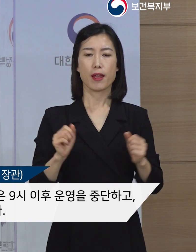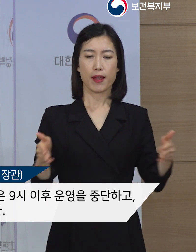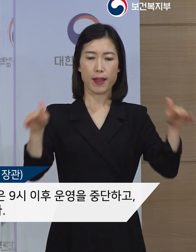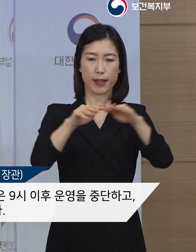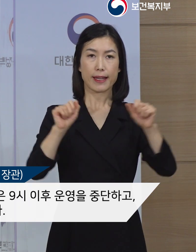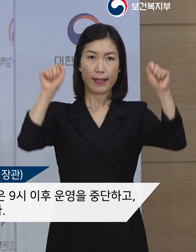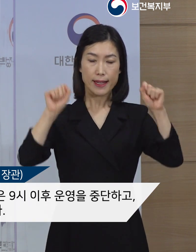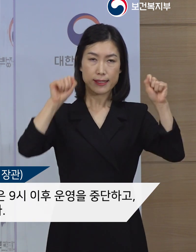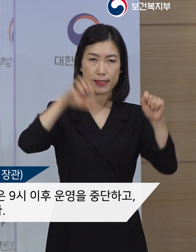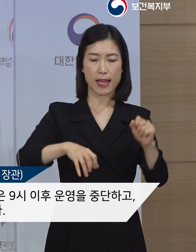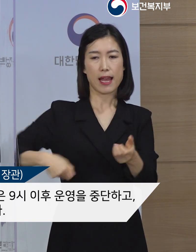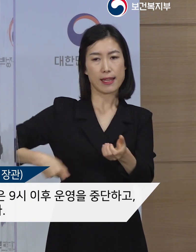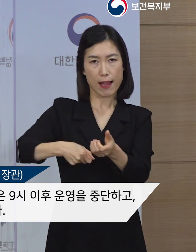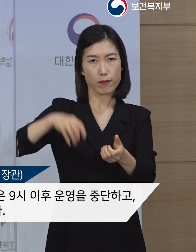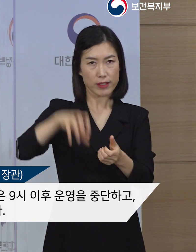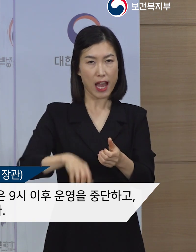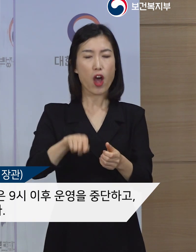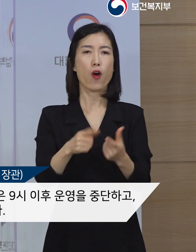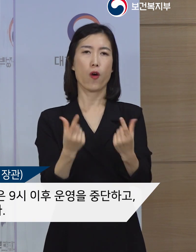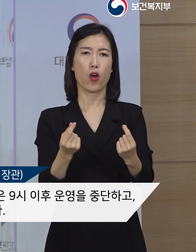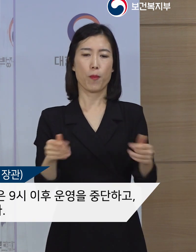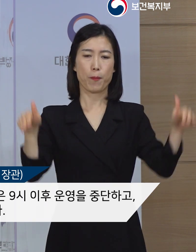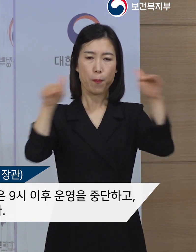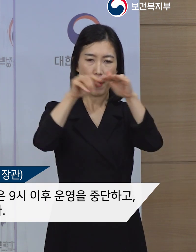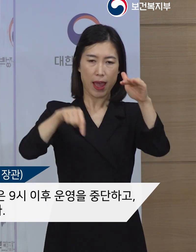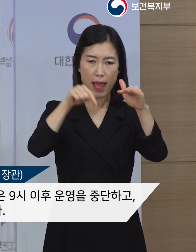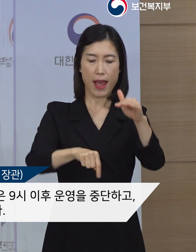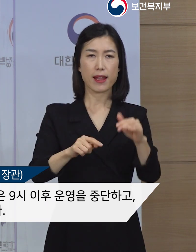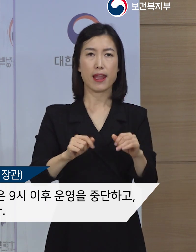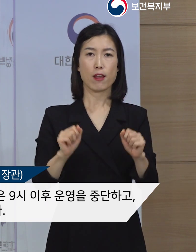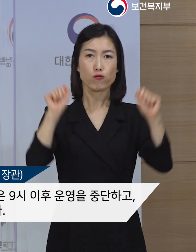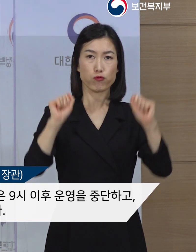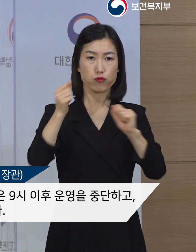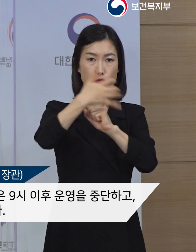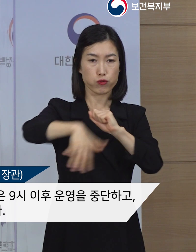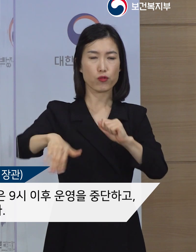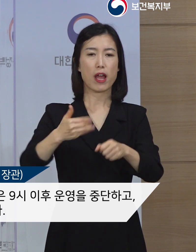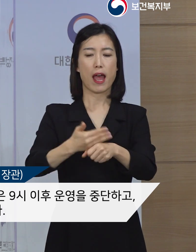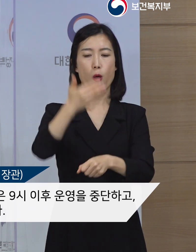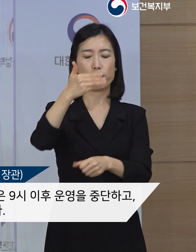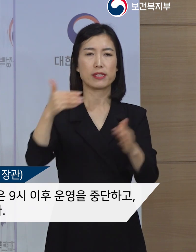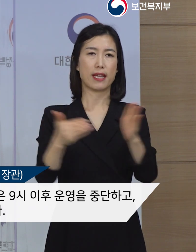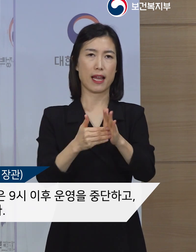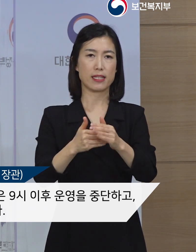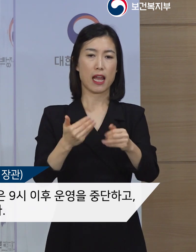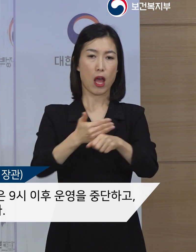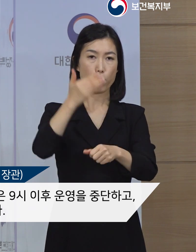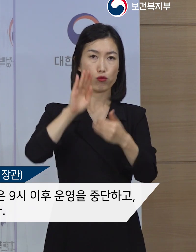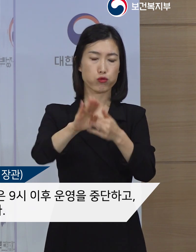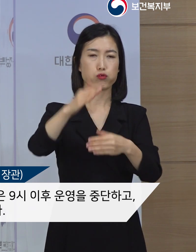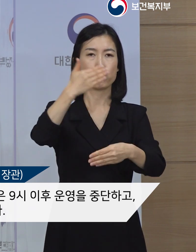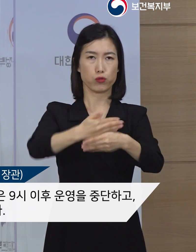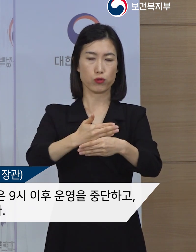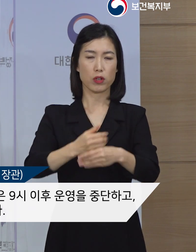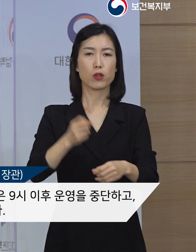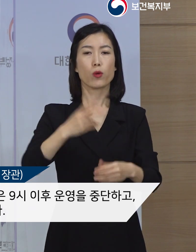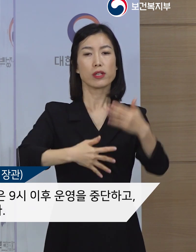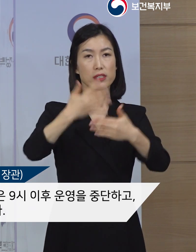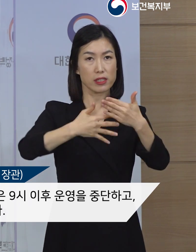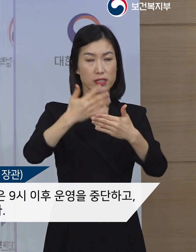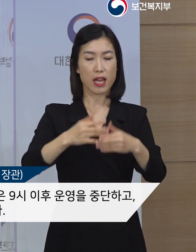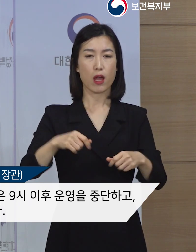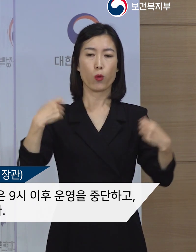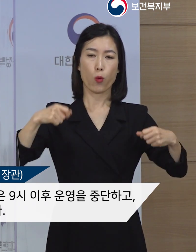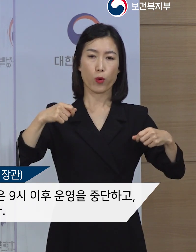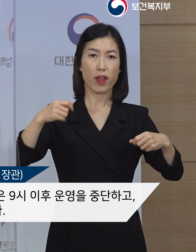헬스장, 당구장 등 실내 체육시설은 9시 이후 운영을 중단하고 극장, 공연장은 한